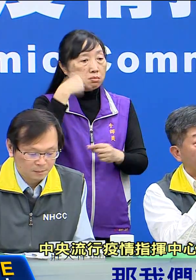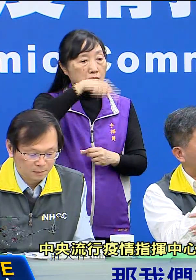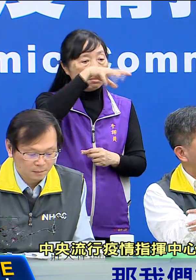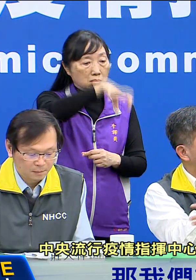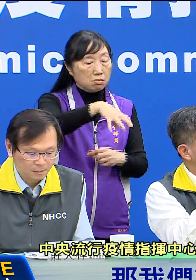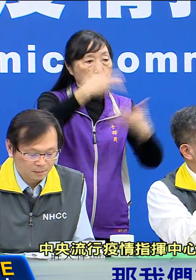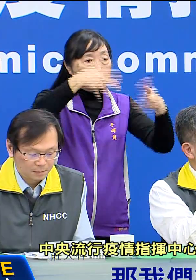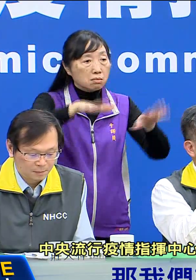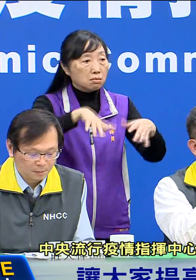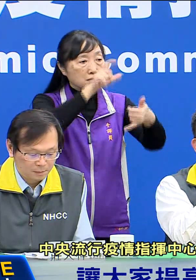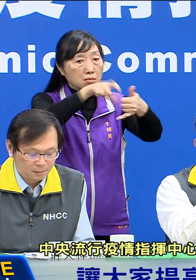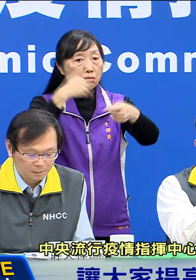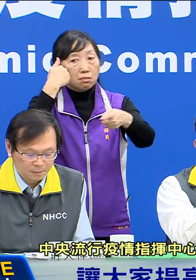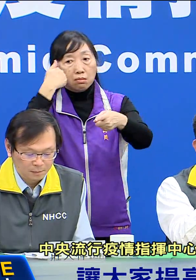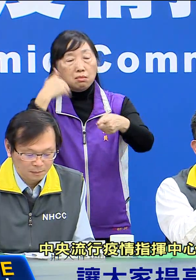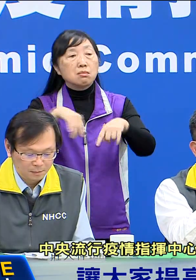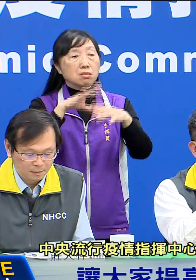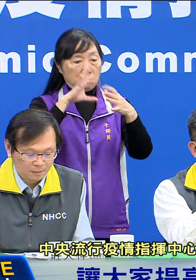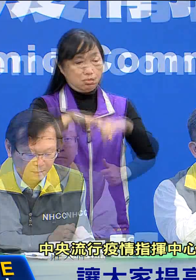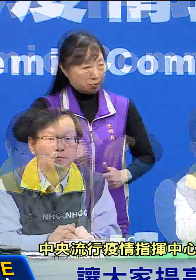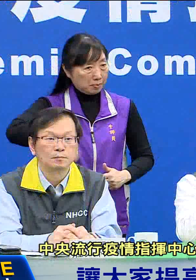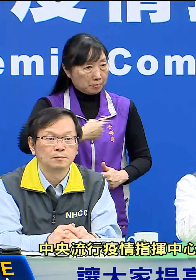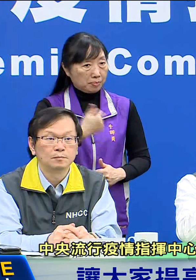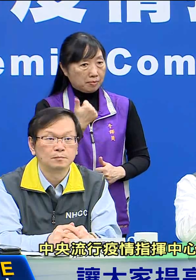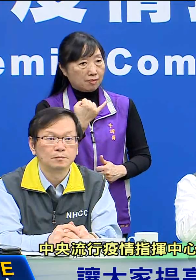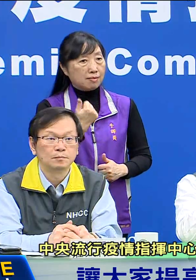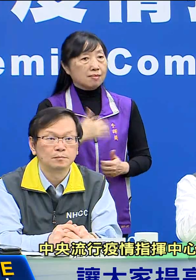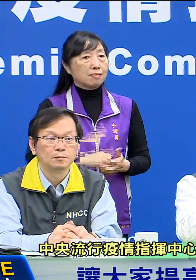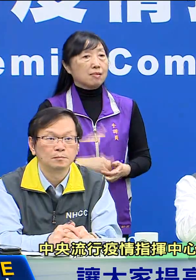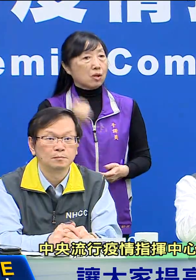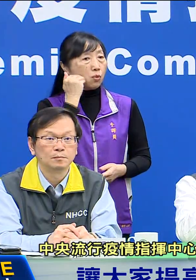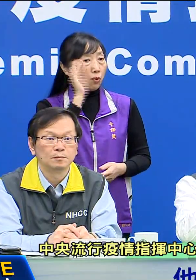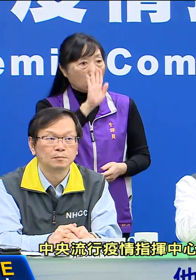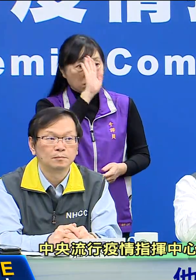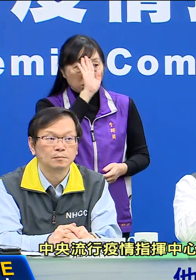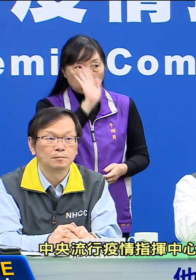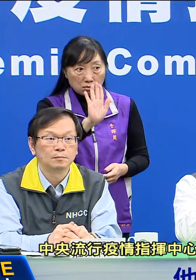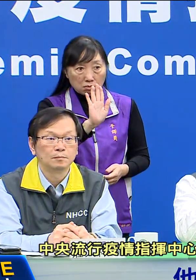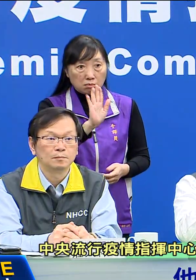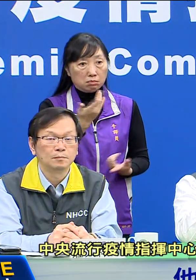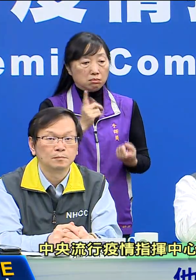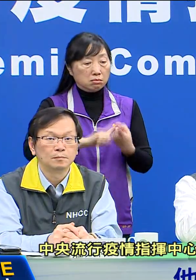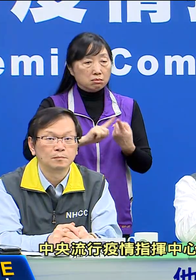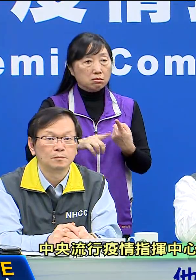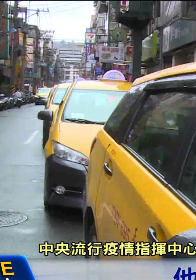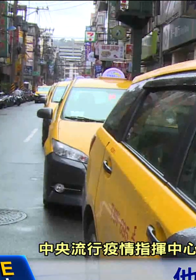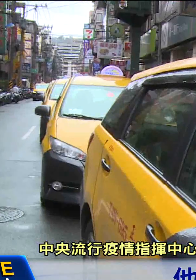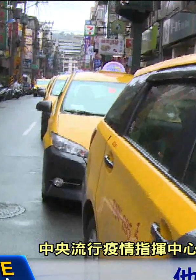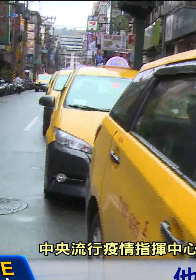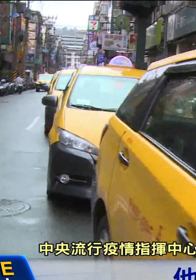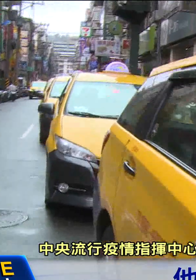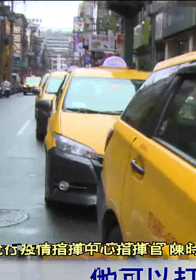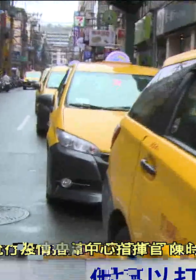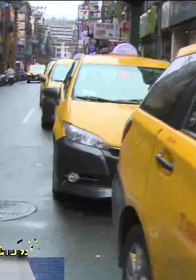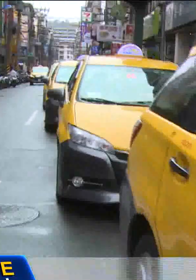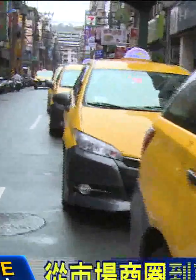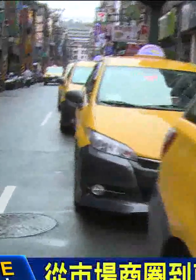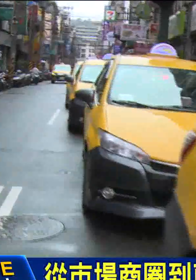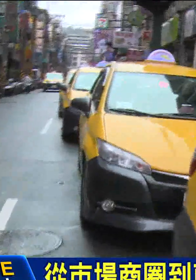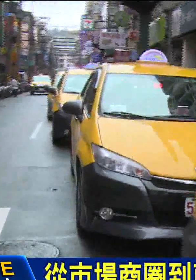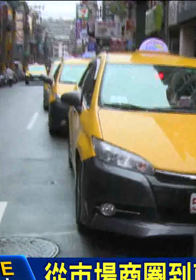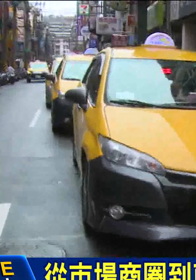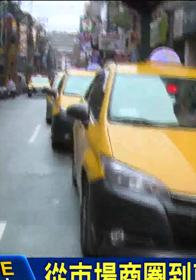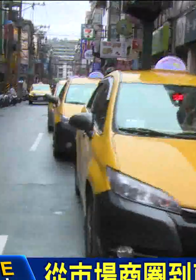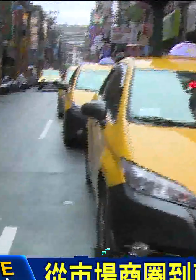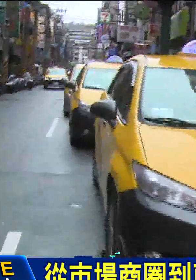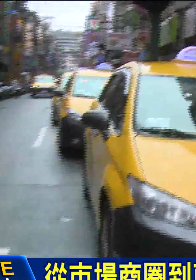相关的地点，让大家提高警觉。那有任何的症状，那可以打1922。 除了一般民众要留意，基隆